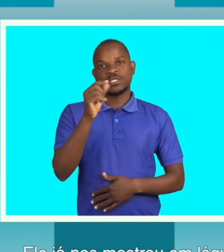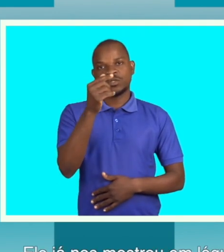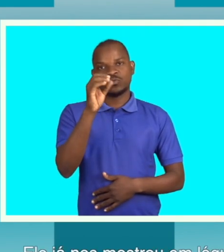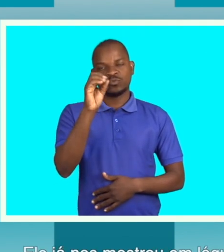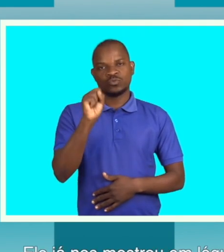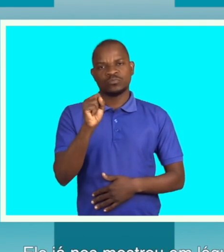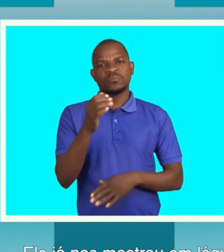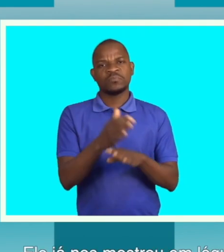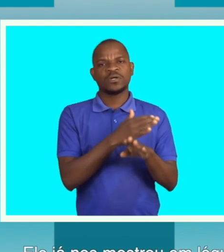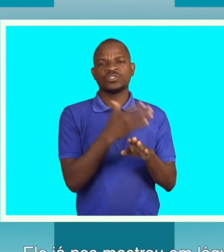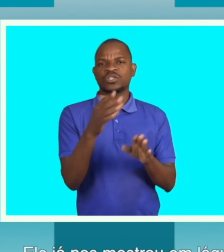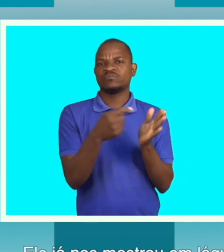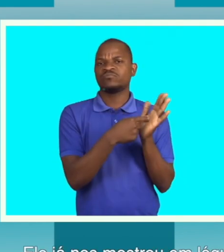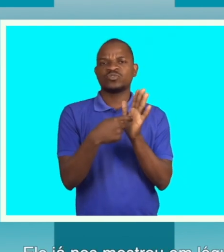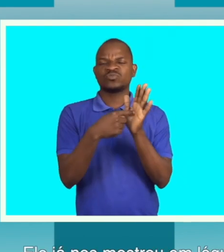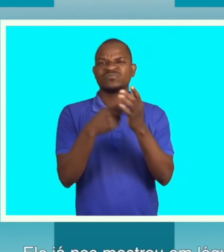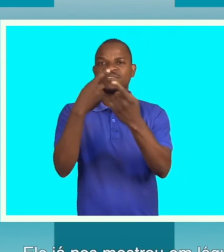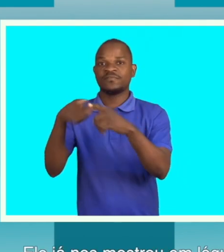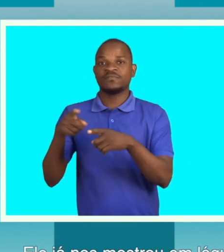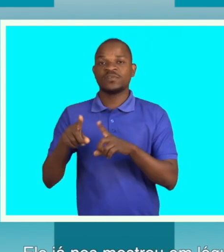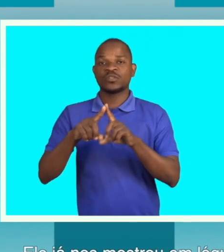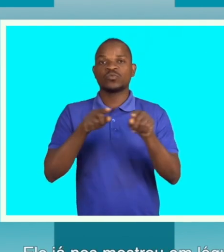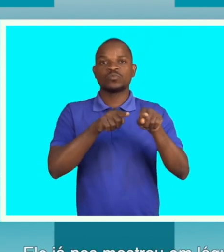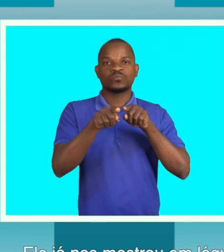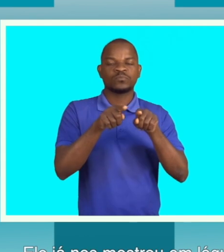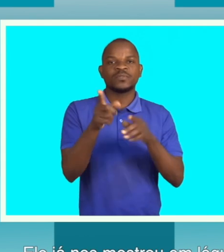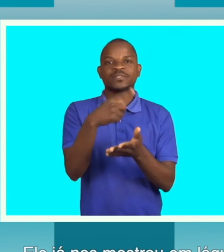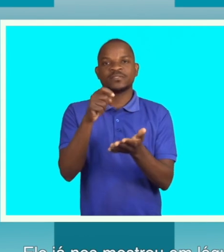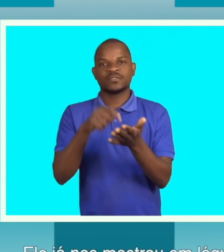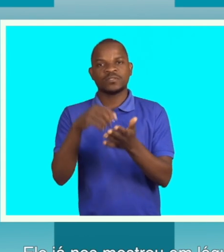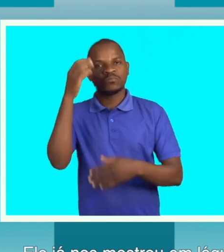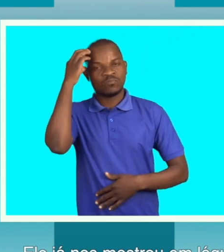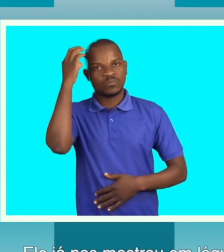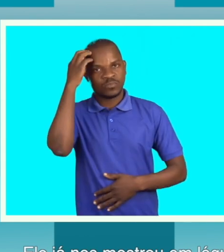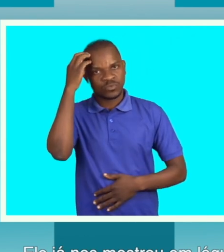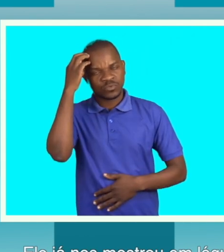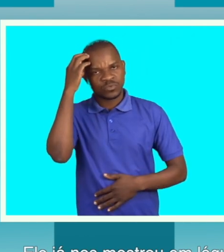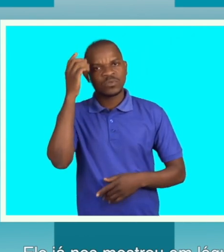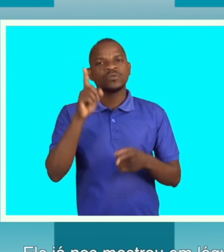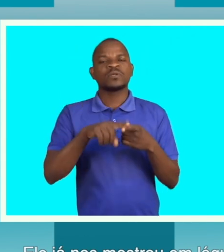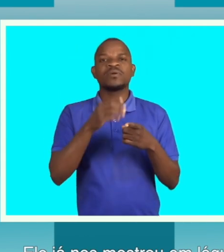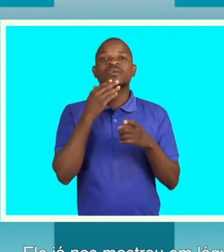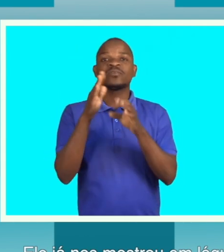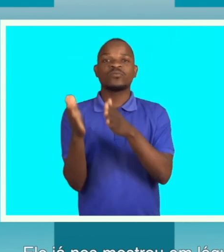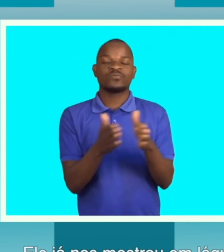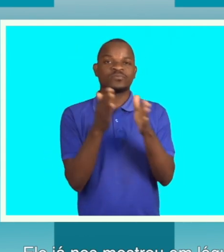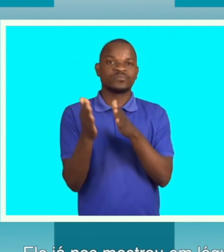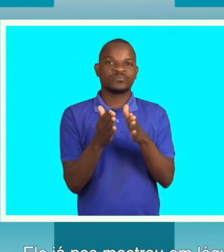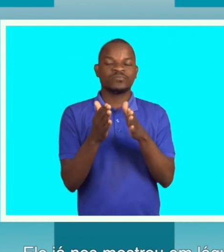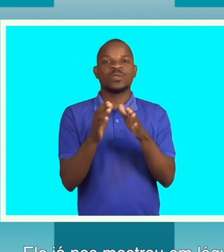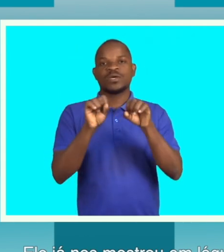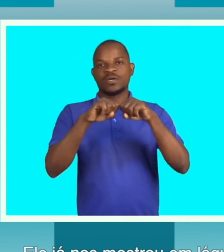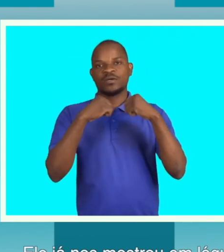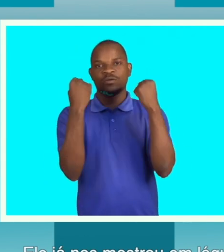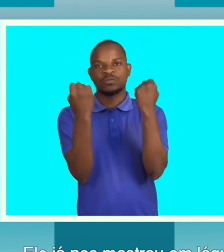Que ele já nos mostrou Em várias corridas Na cidade de Maputo Leguas Neste caso Organizada pela Associação